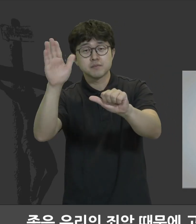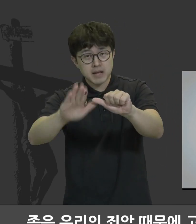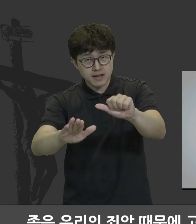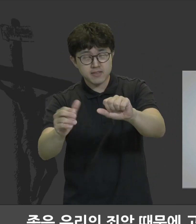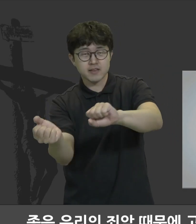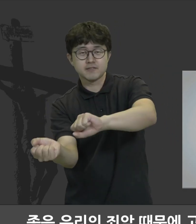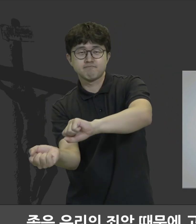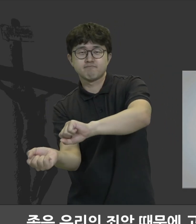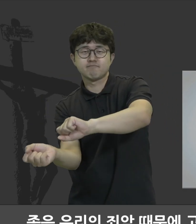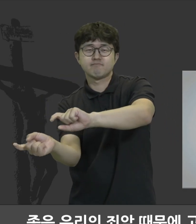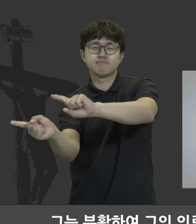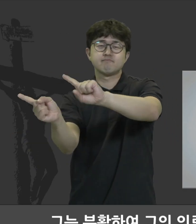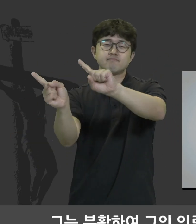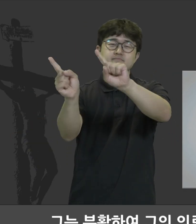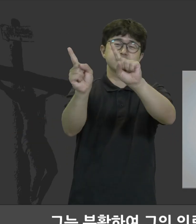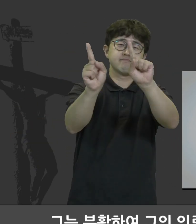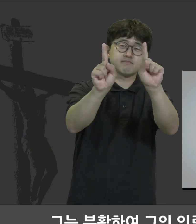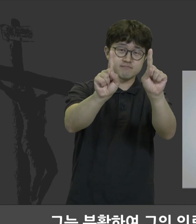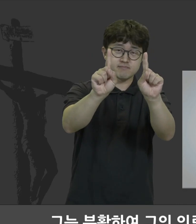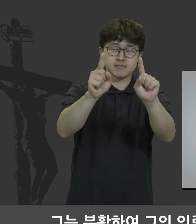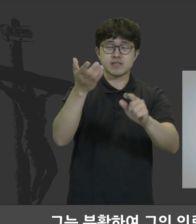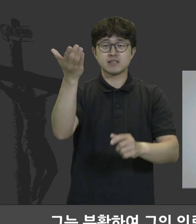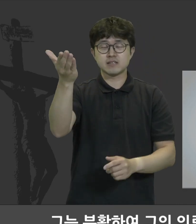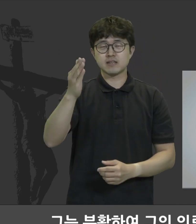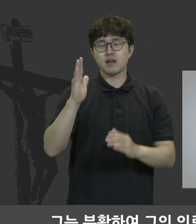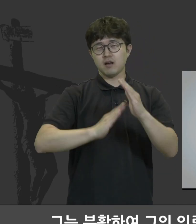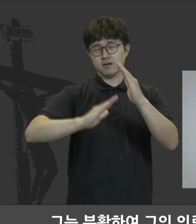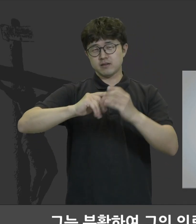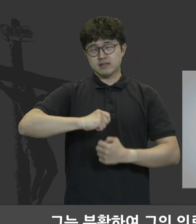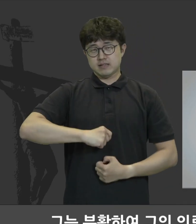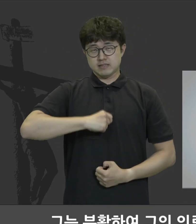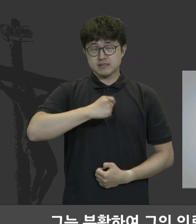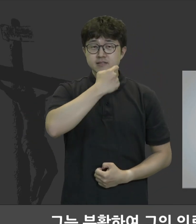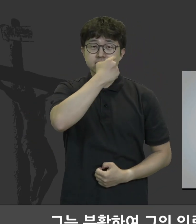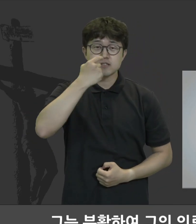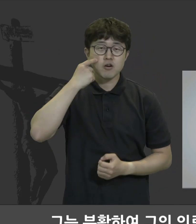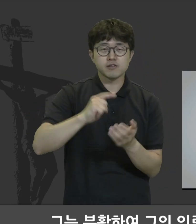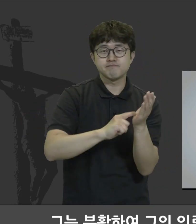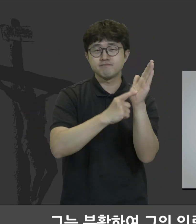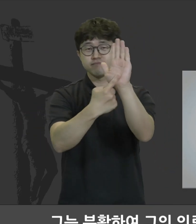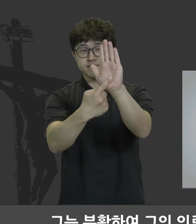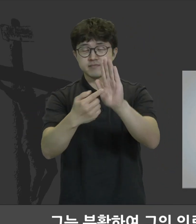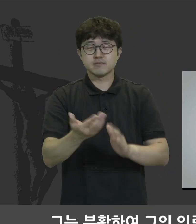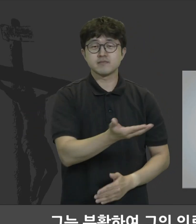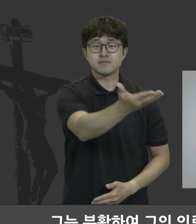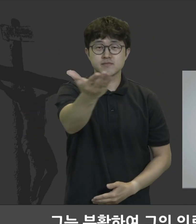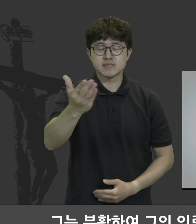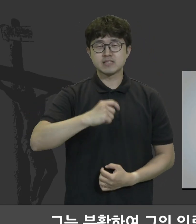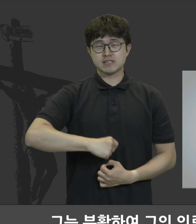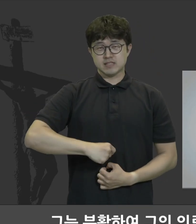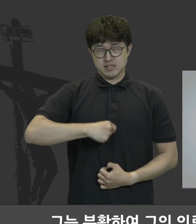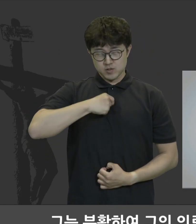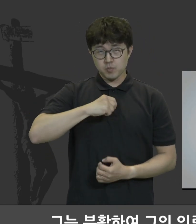아니었습니다. 그는 부활하여 그의 의로움을 입증했고 그 의로움으로 많은 이들을